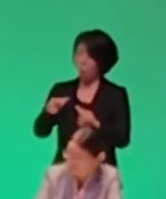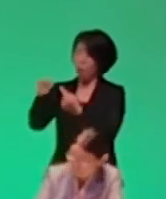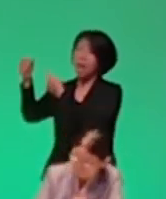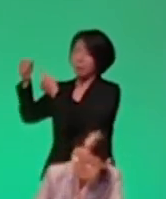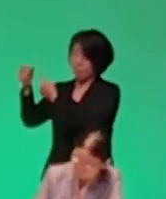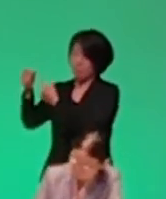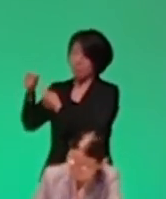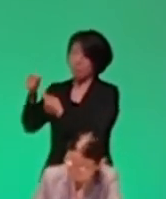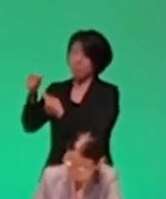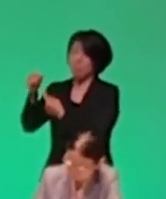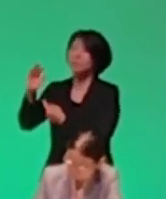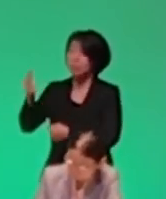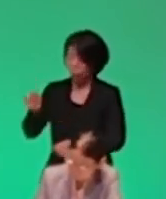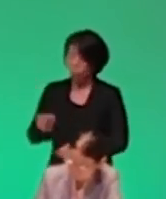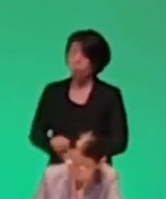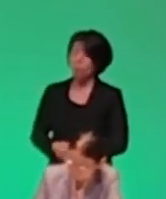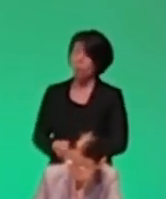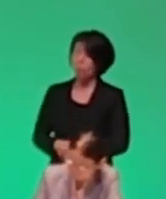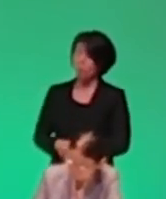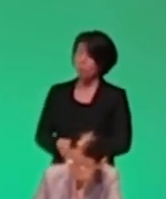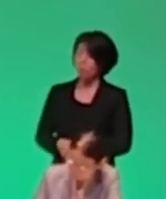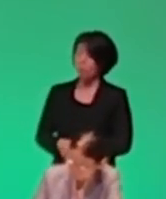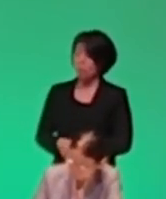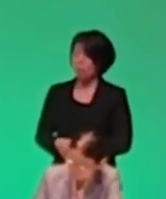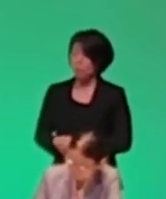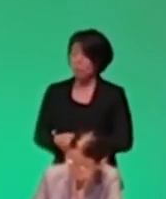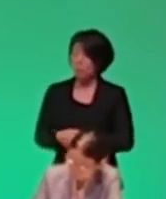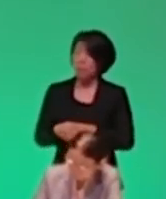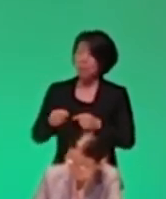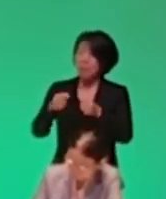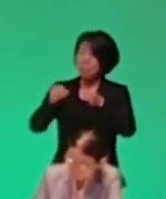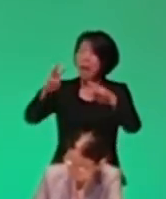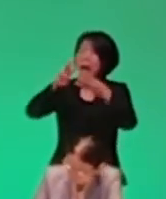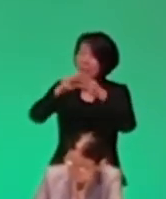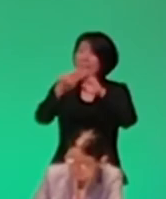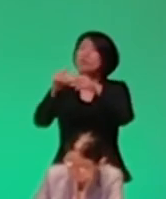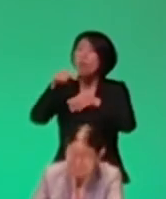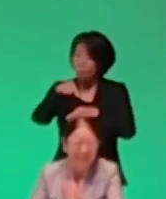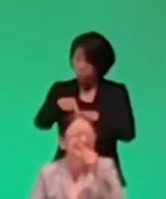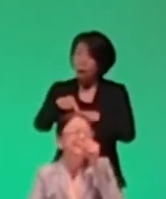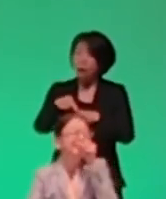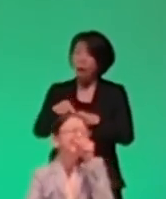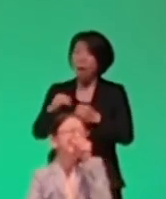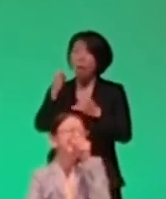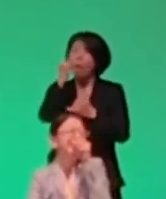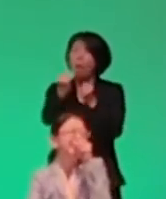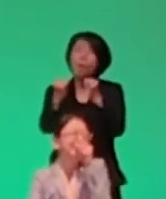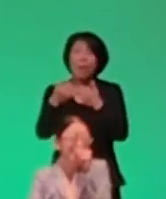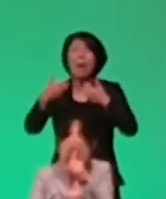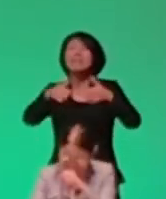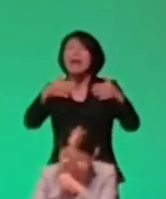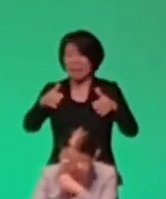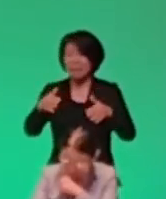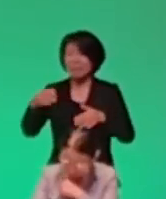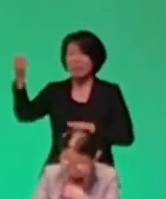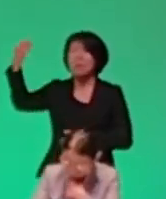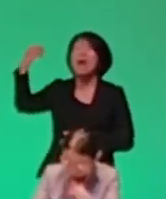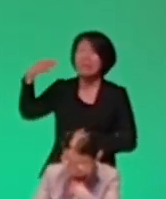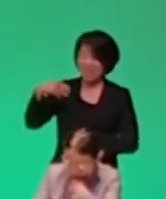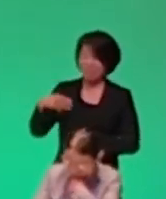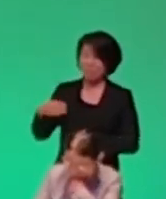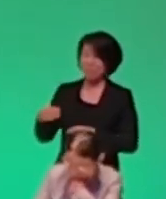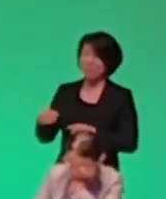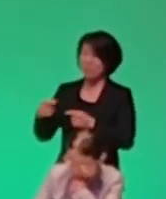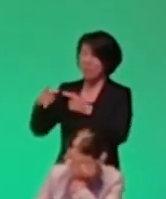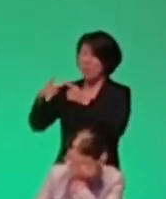したんですけど、国技館と永田町には女はいらないというぐらい、今でもやっぱり国